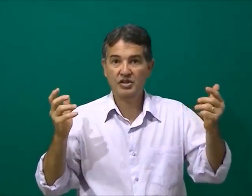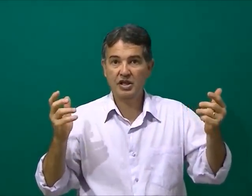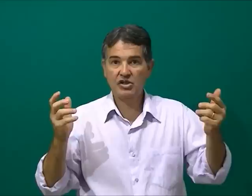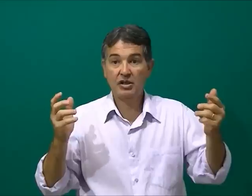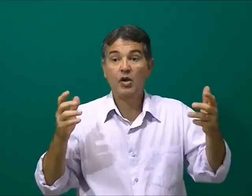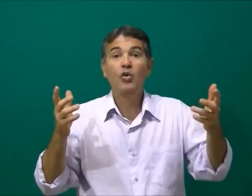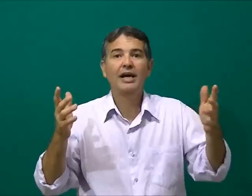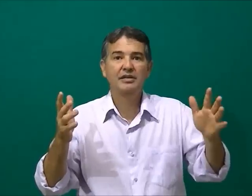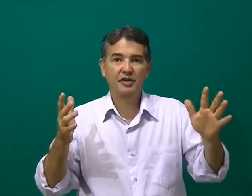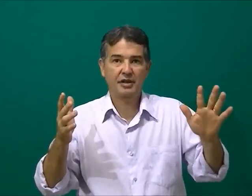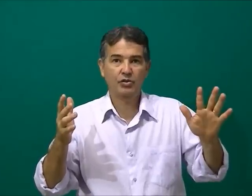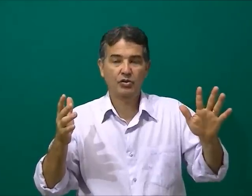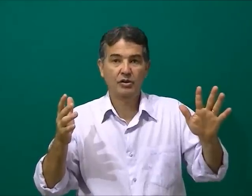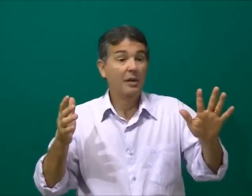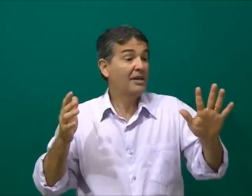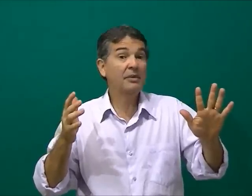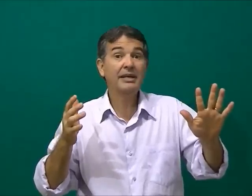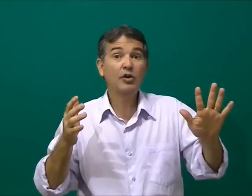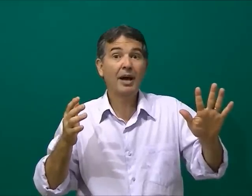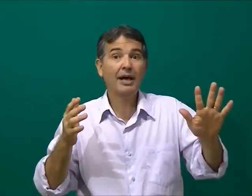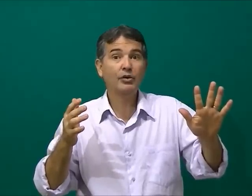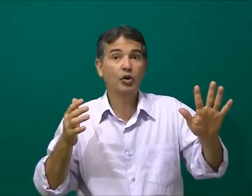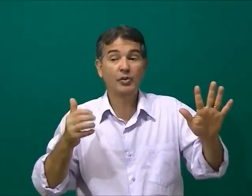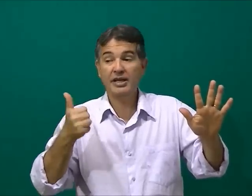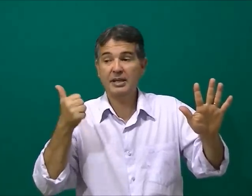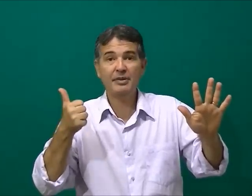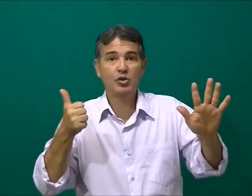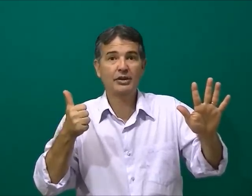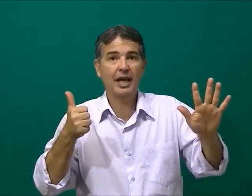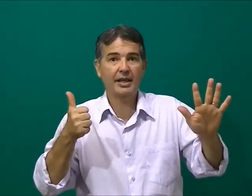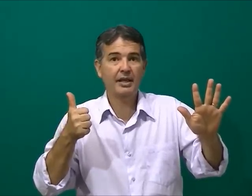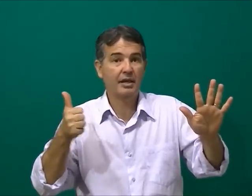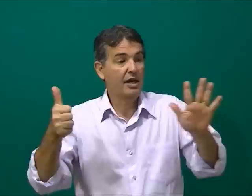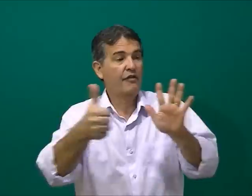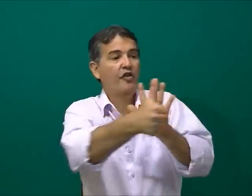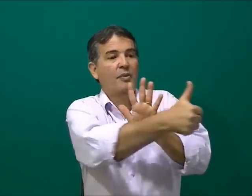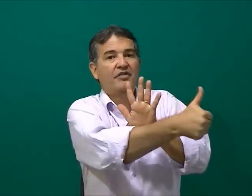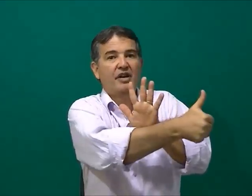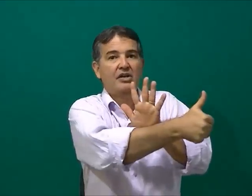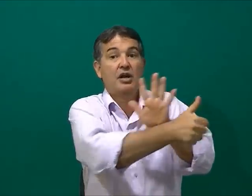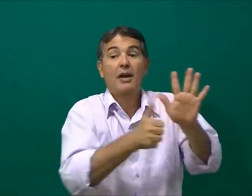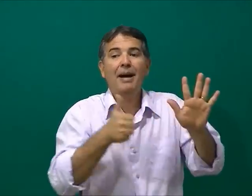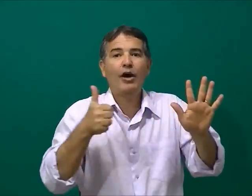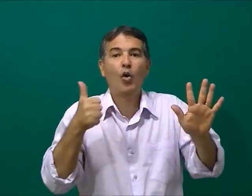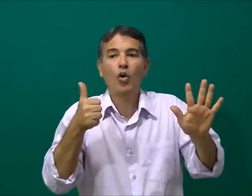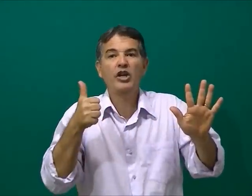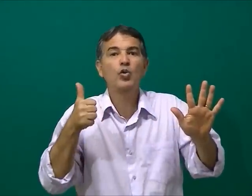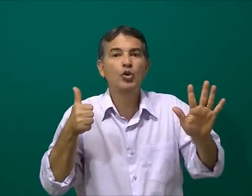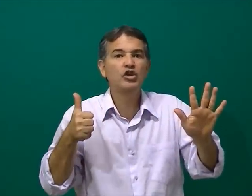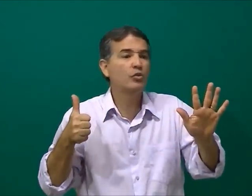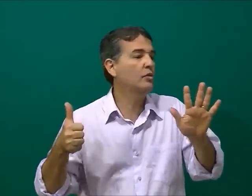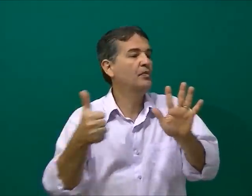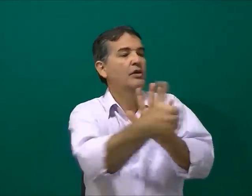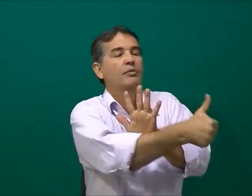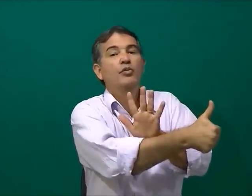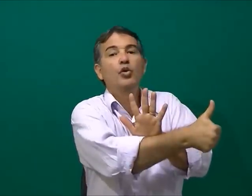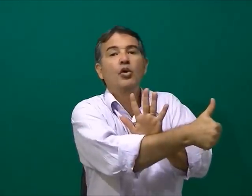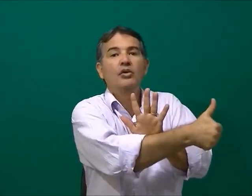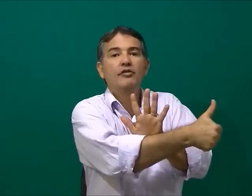seja, o classificador. Mas também tem um marcador, porque se a pessoa está aqui e foi para frente, marcou que o último pulou e foi